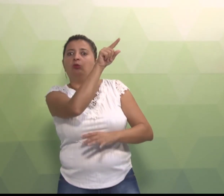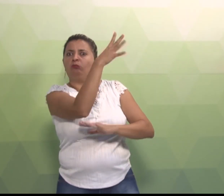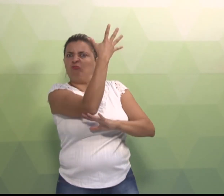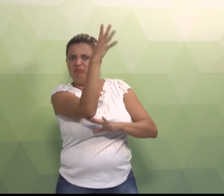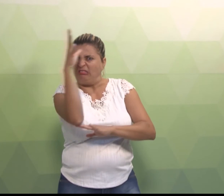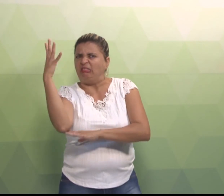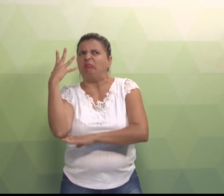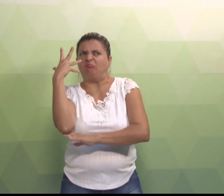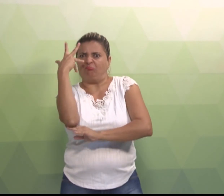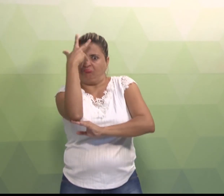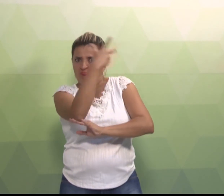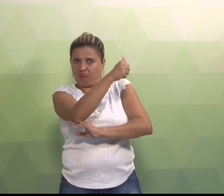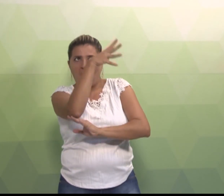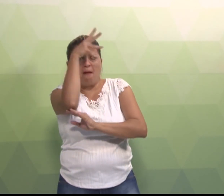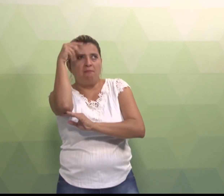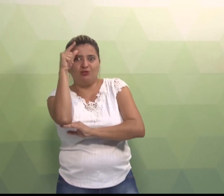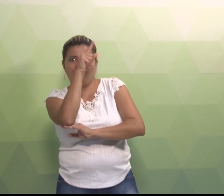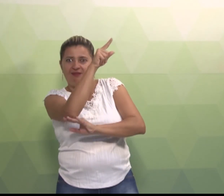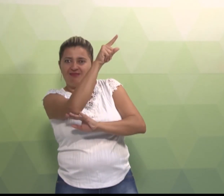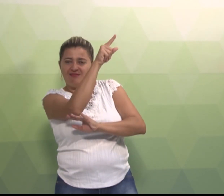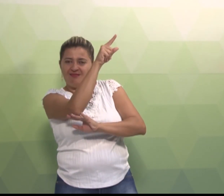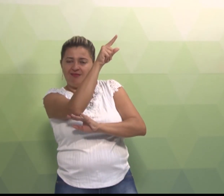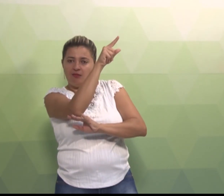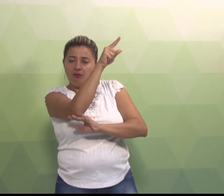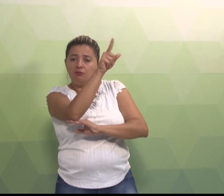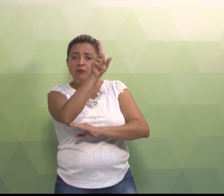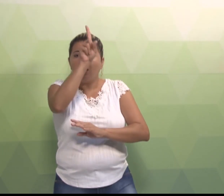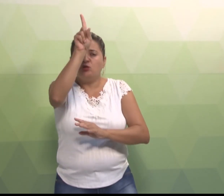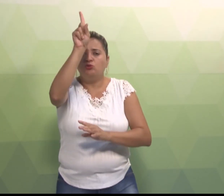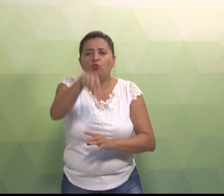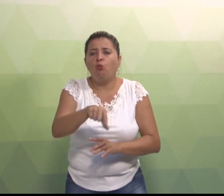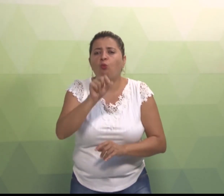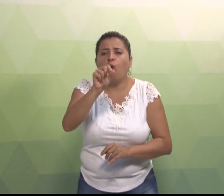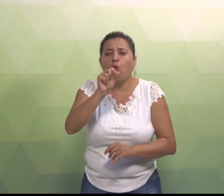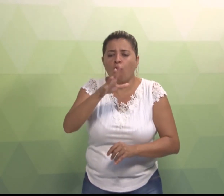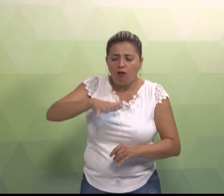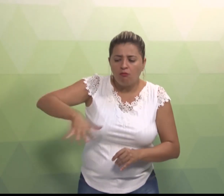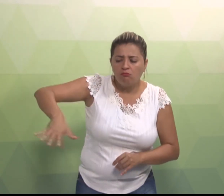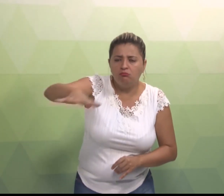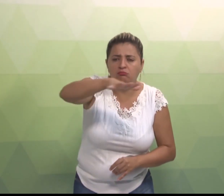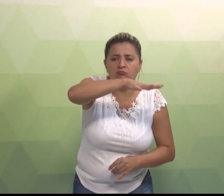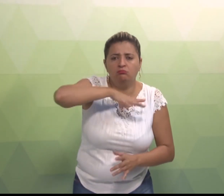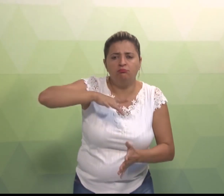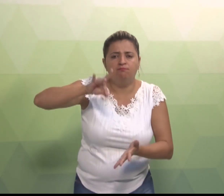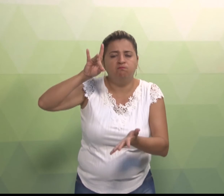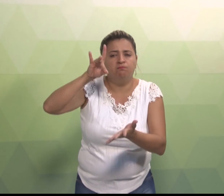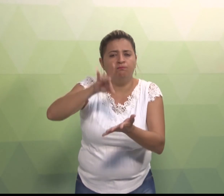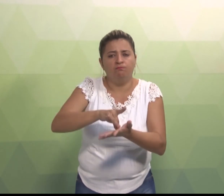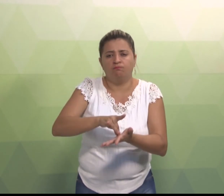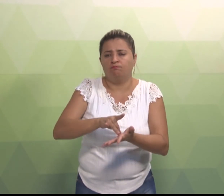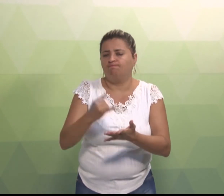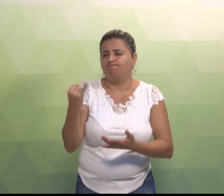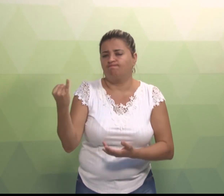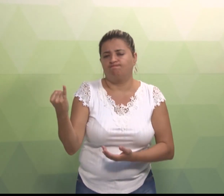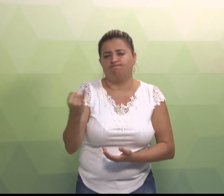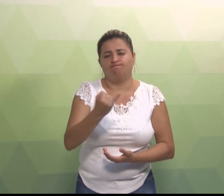exemplo, a Amazônia, né? É muito lindo. Mas eu preciso utilizar o espaço real. Isso